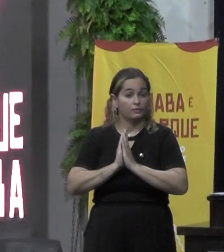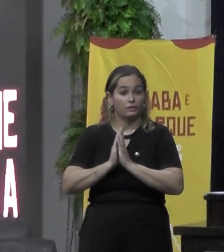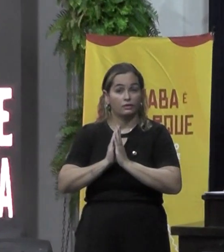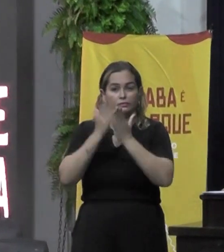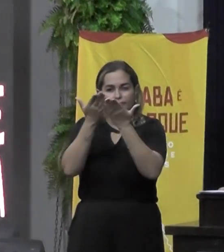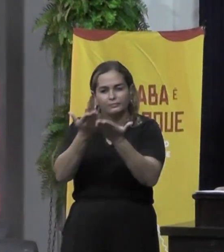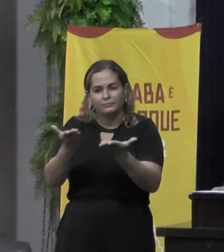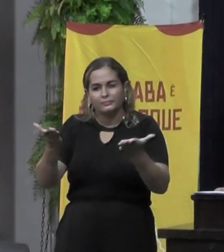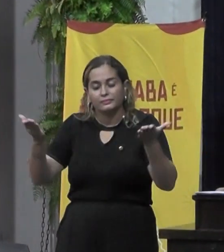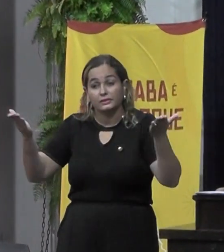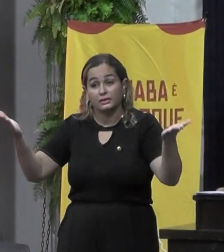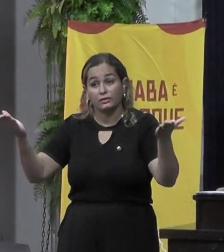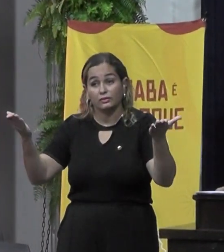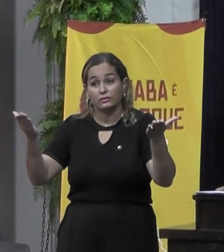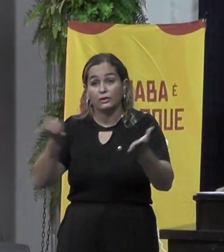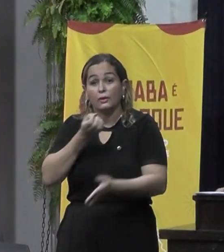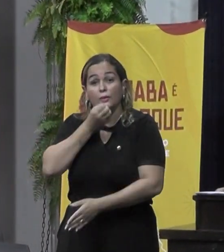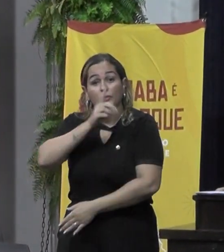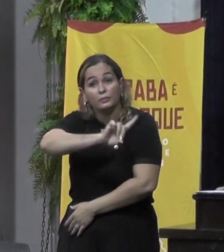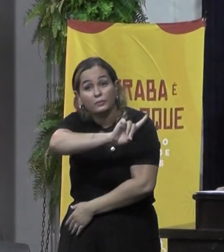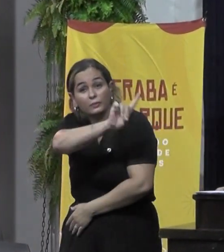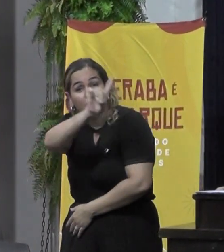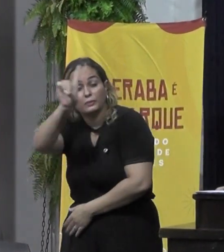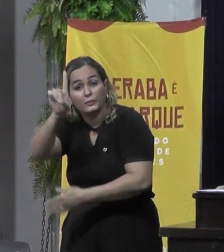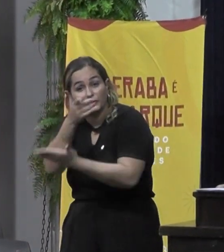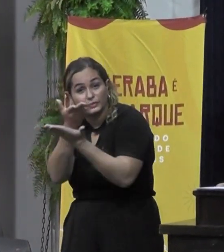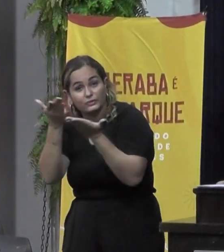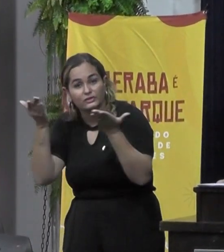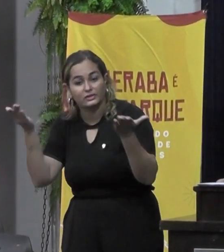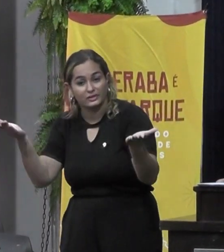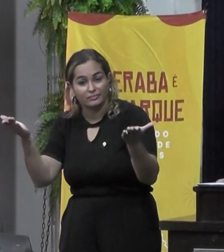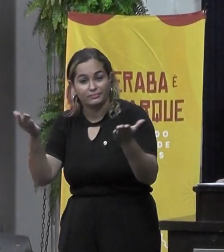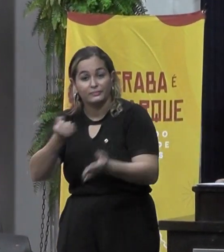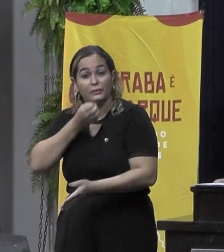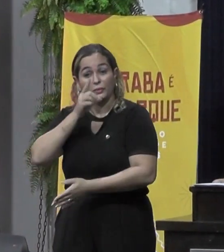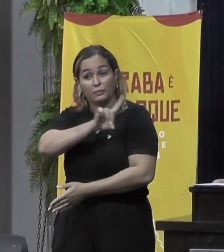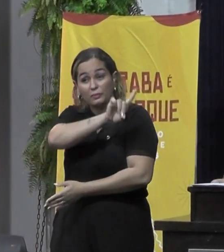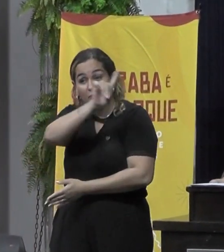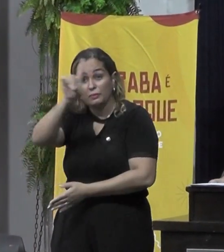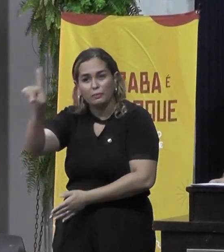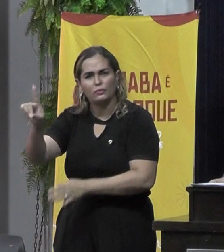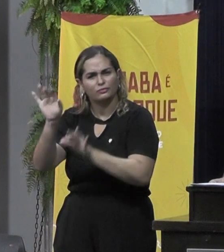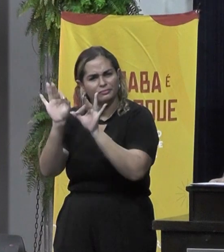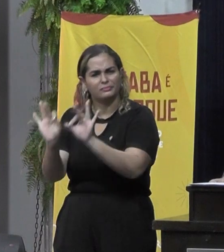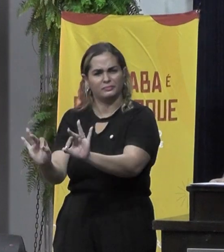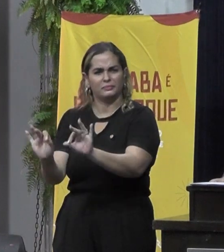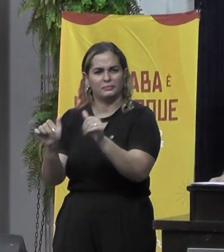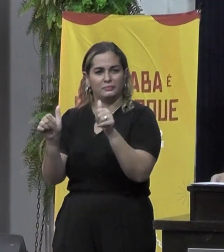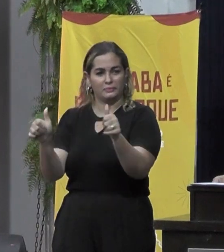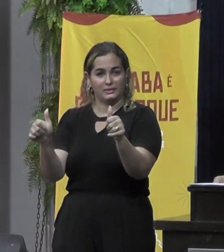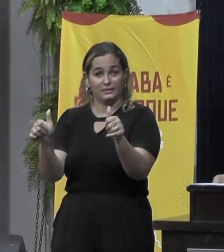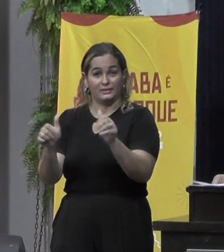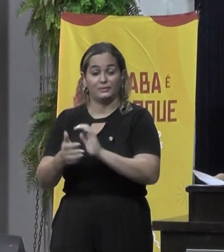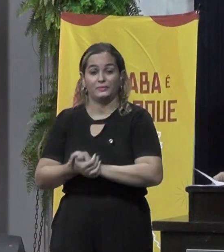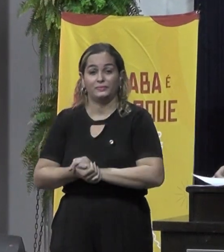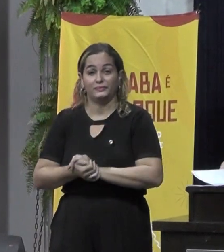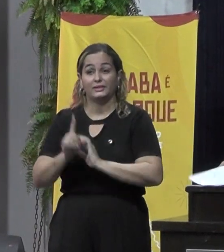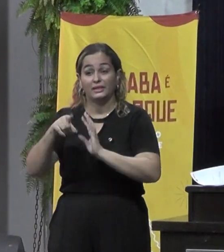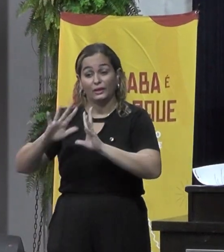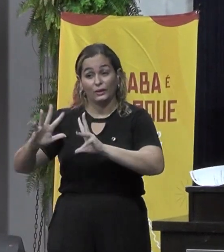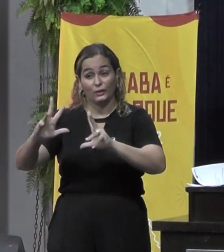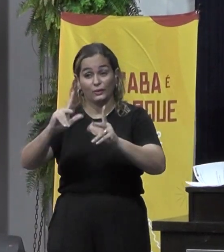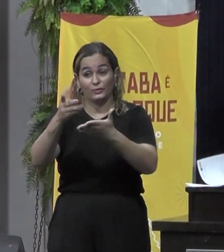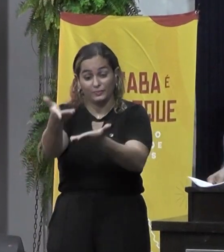Senhoras e senhores, bom dia! Bom dia! Bom dia mesmo! Bom dia! Sejam